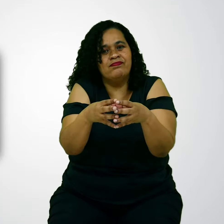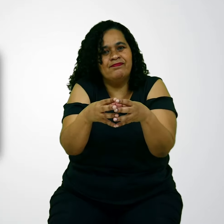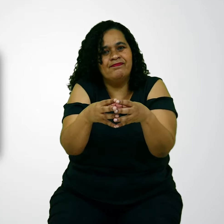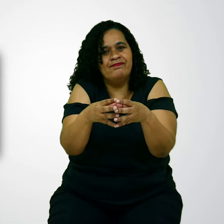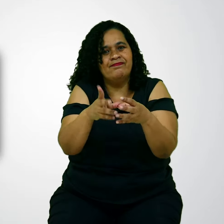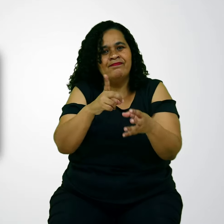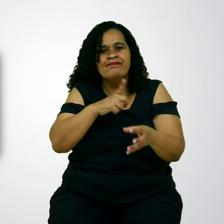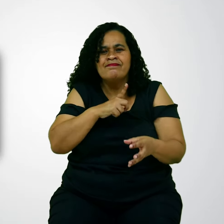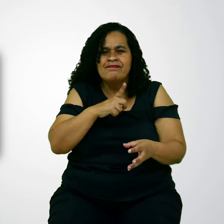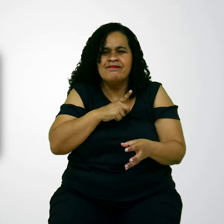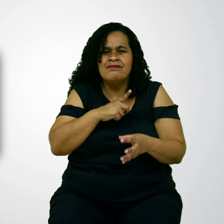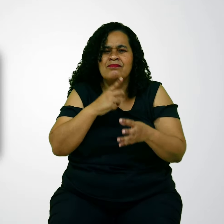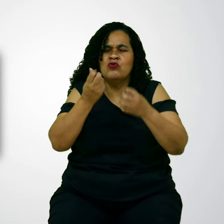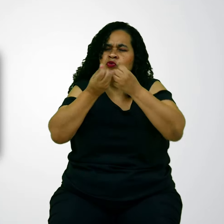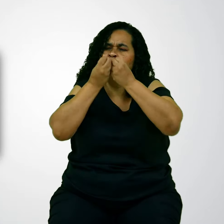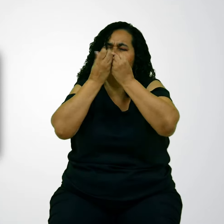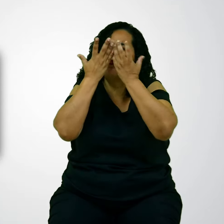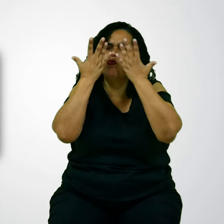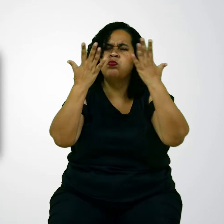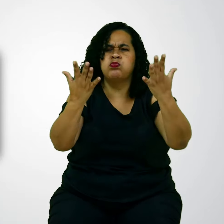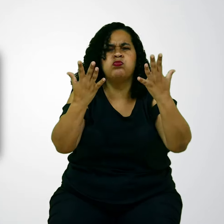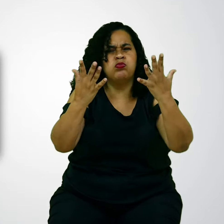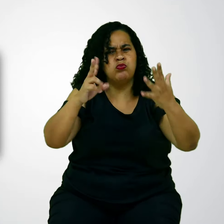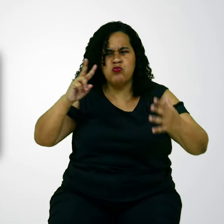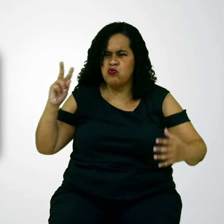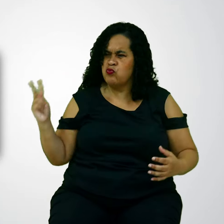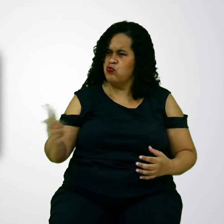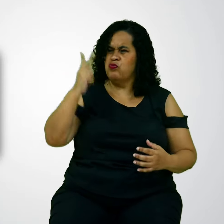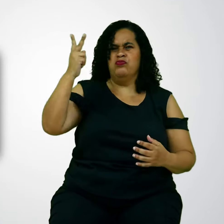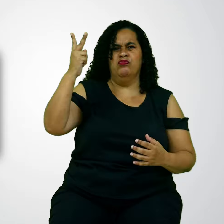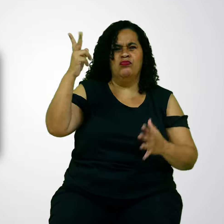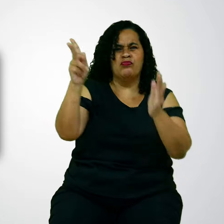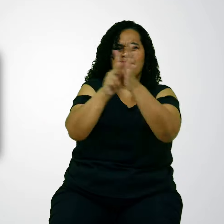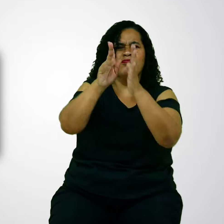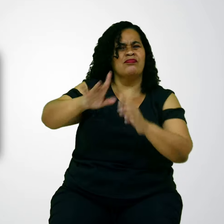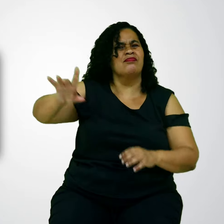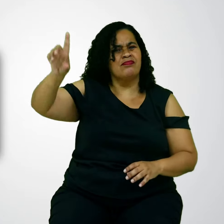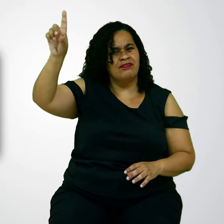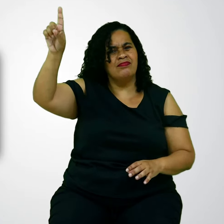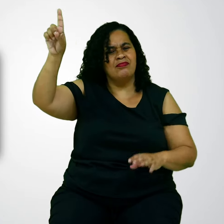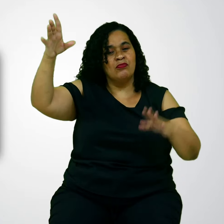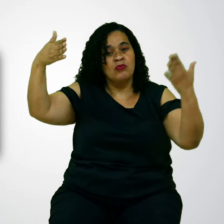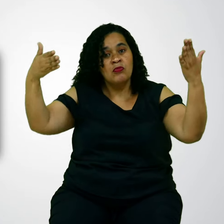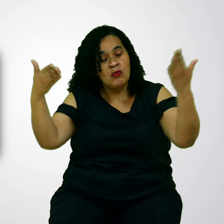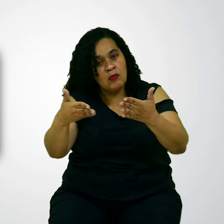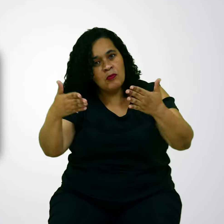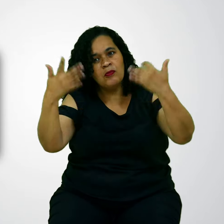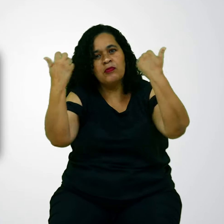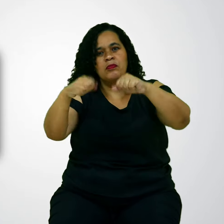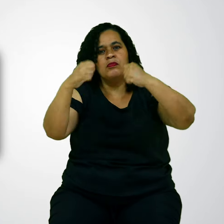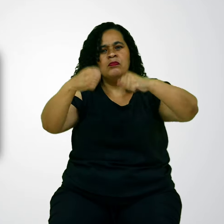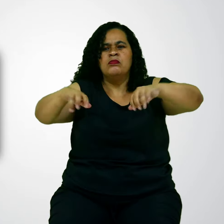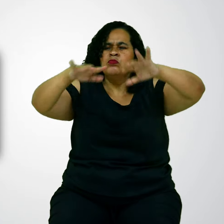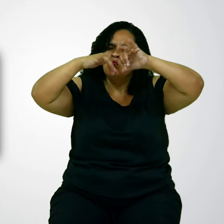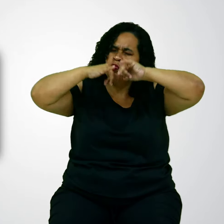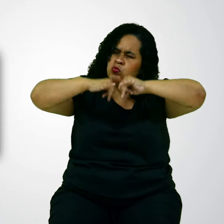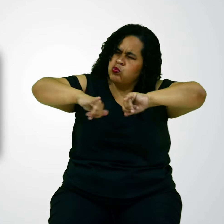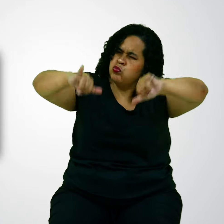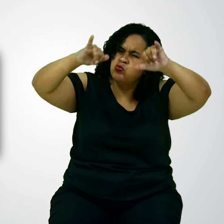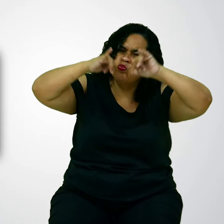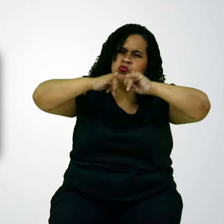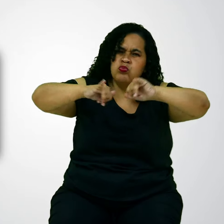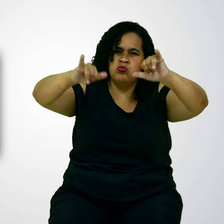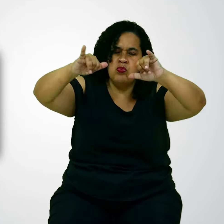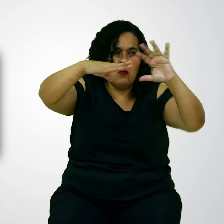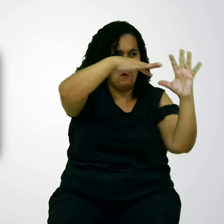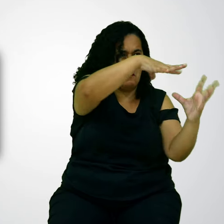esse mundo, que são os valores do reino de Deus. A igreja agora ela precisa proclamar. Por quê? Porque o mundo jaz no maligno.